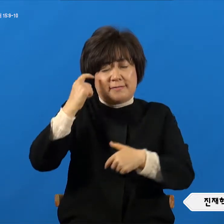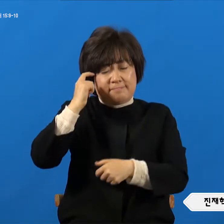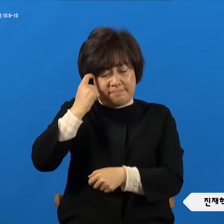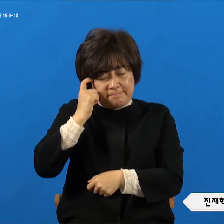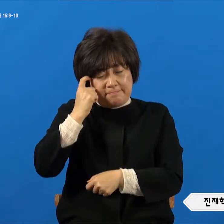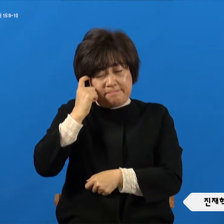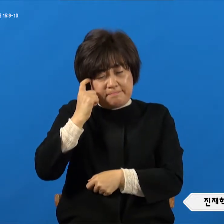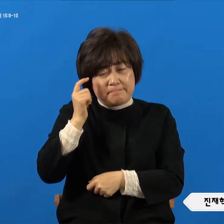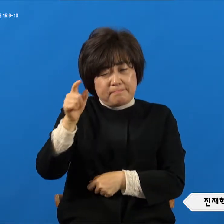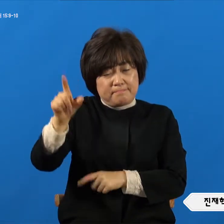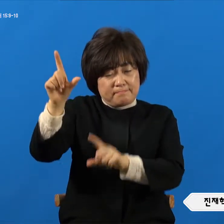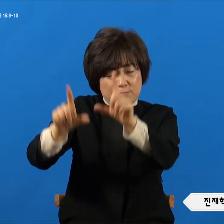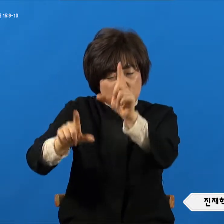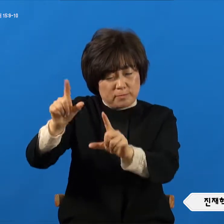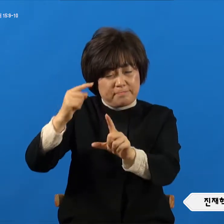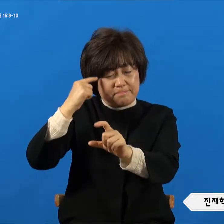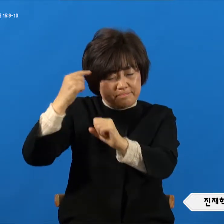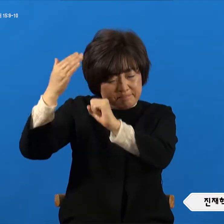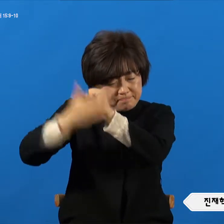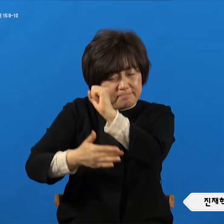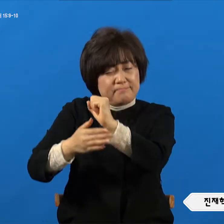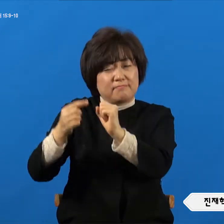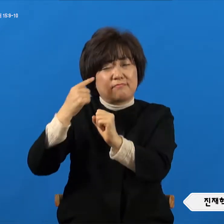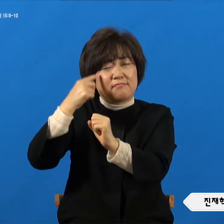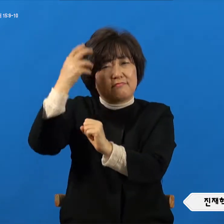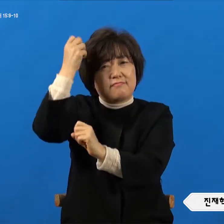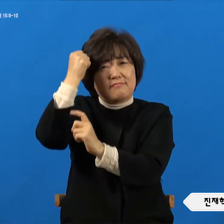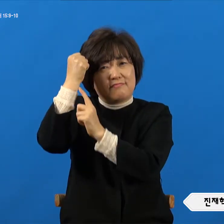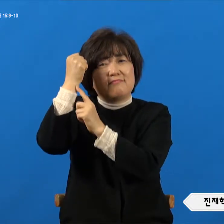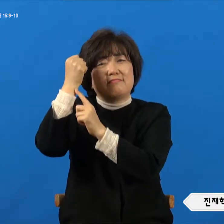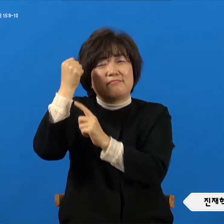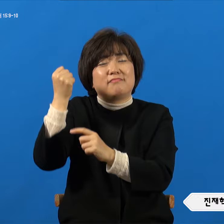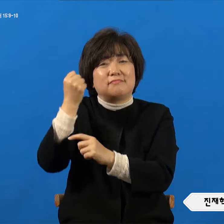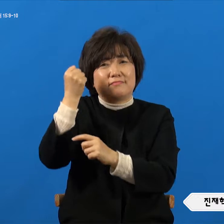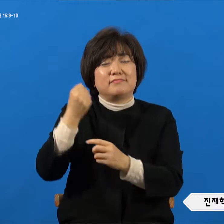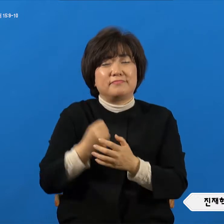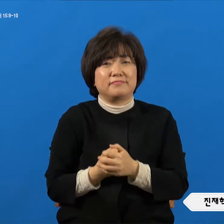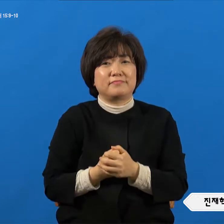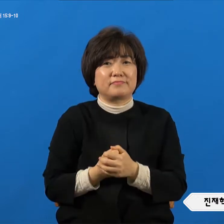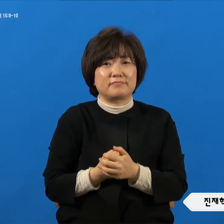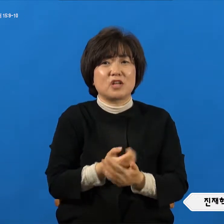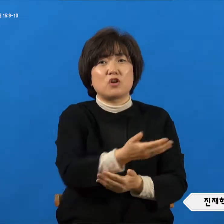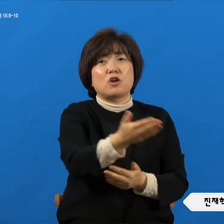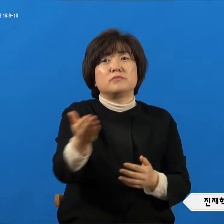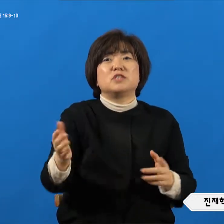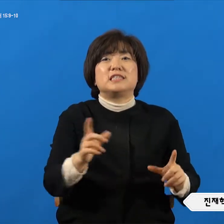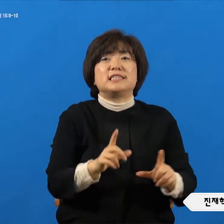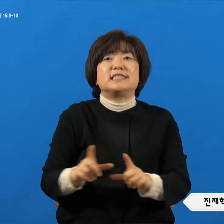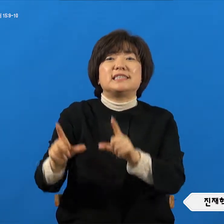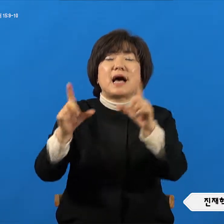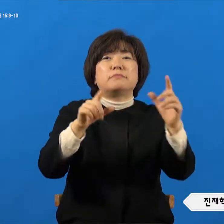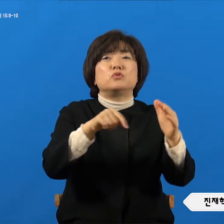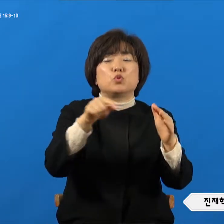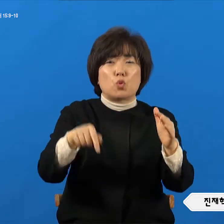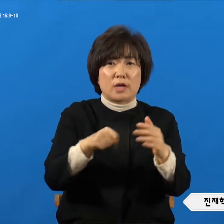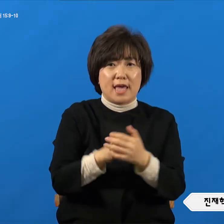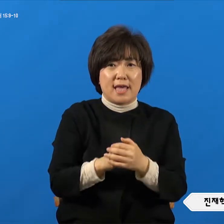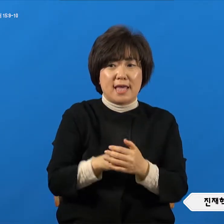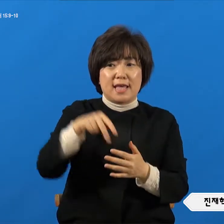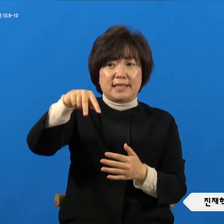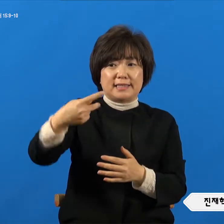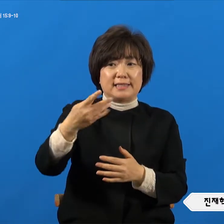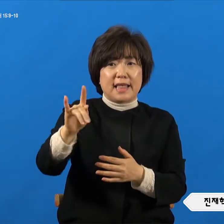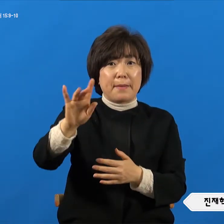생각했던 모습이었을 것입니다. 우리 삶 가운데 그런 스데반이